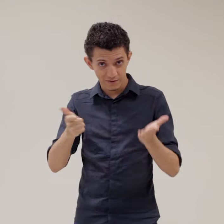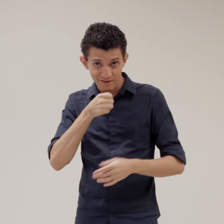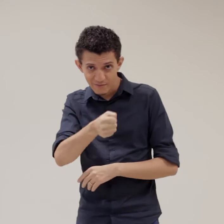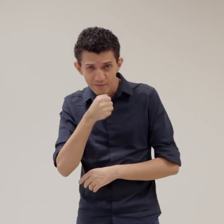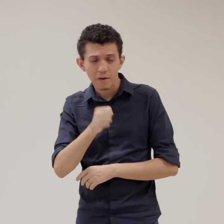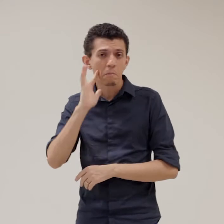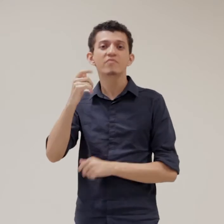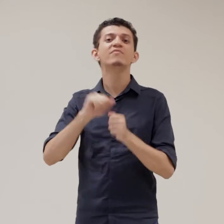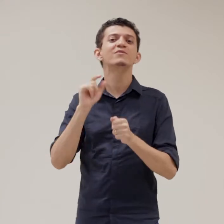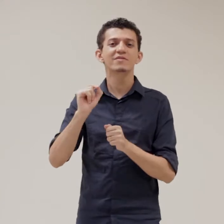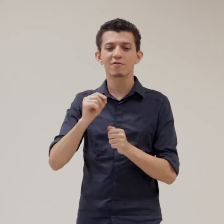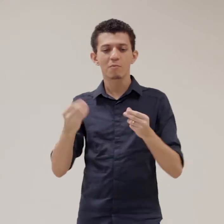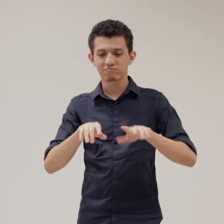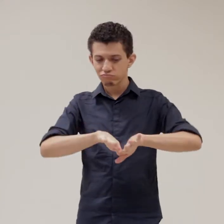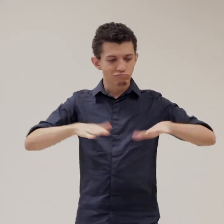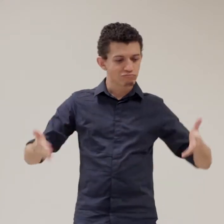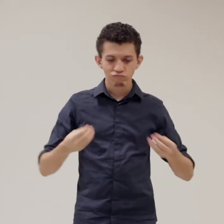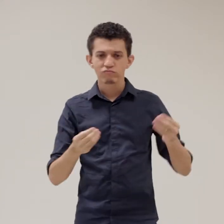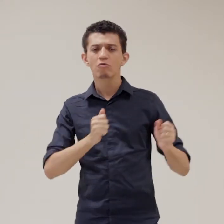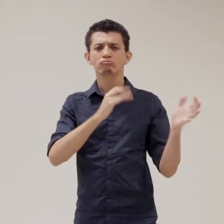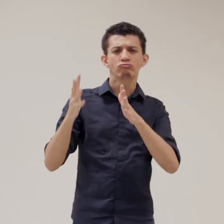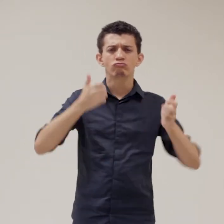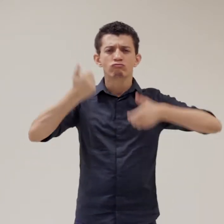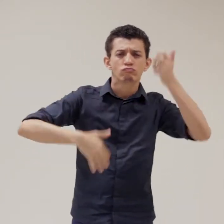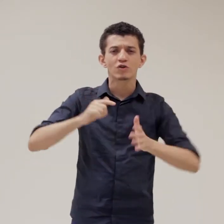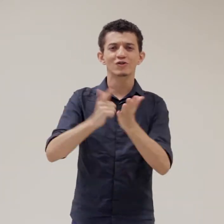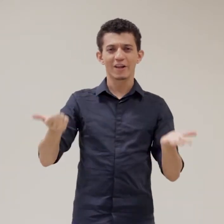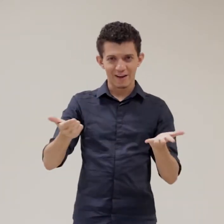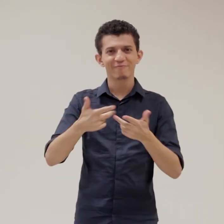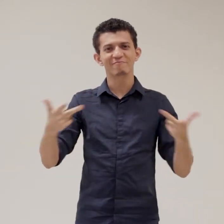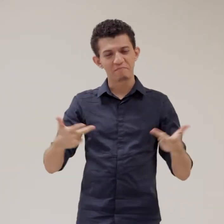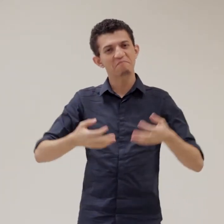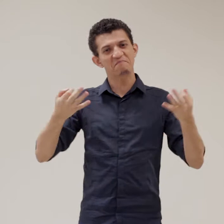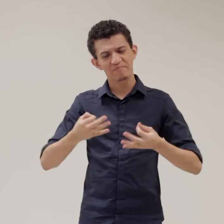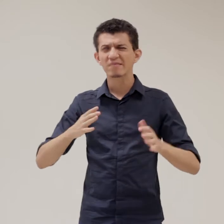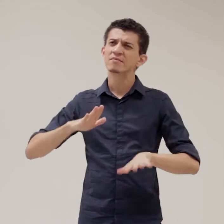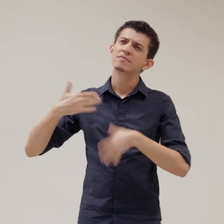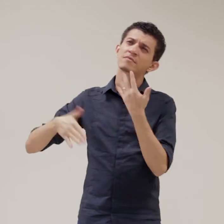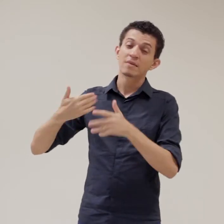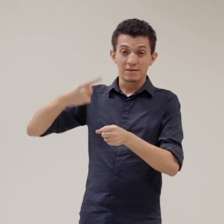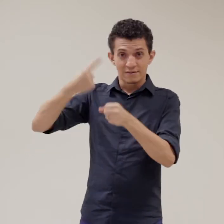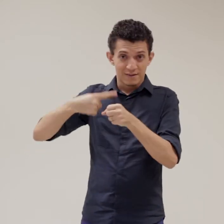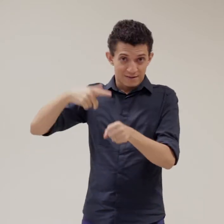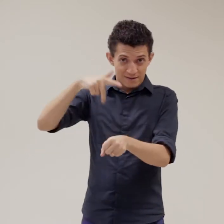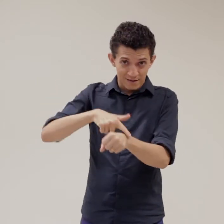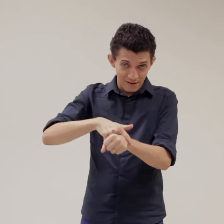Encontro Nacional de Obreiros com Surdos em Guarapari, Espírito Santo, com mais de 600 pessoas entre ouvintes e